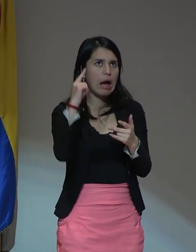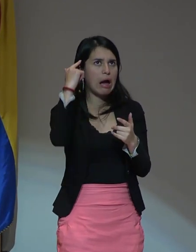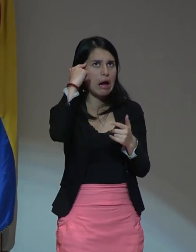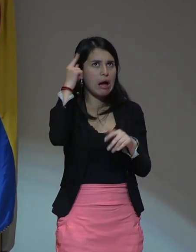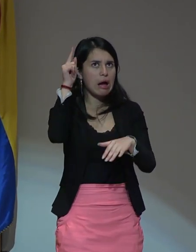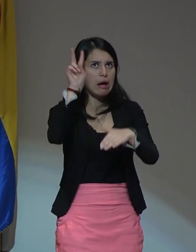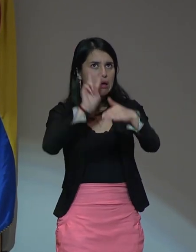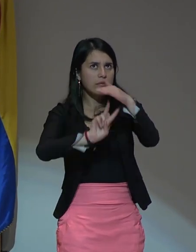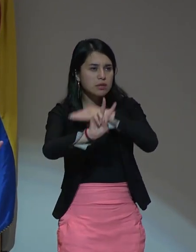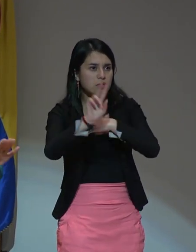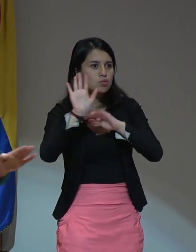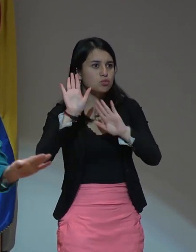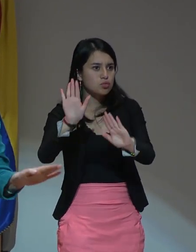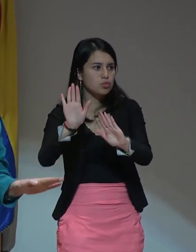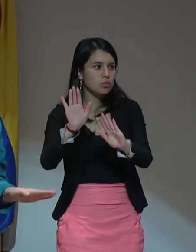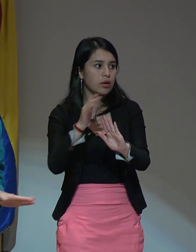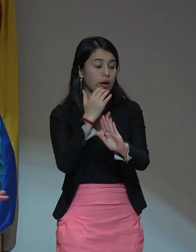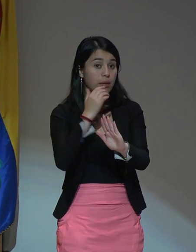no